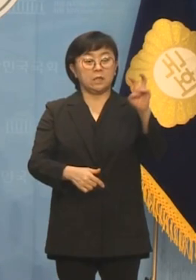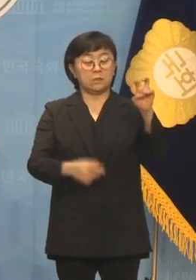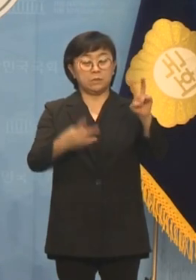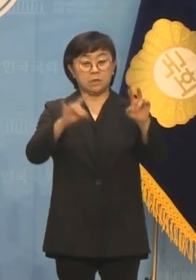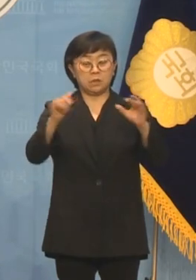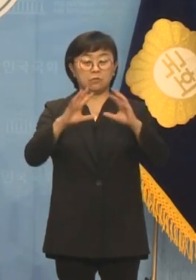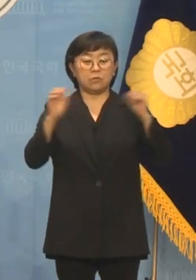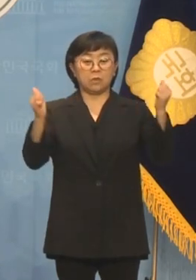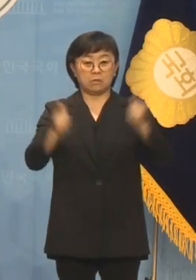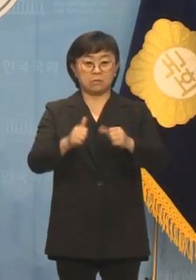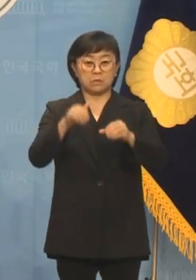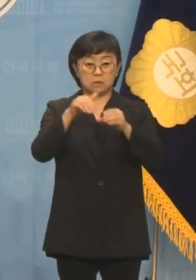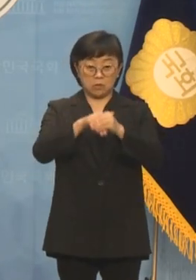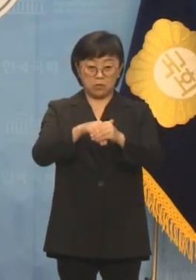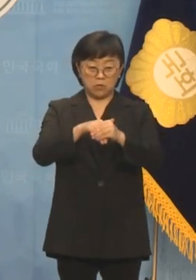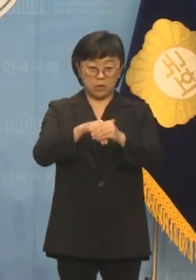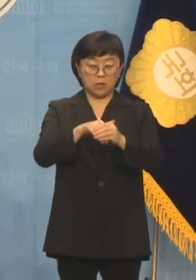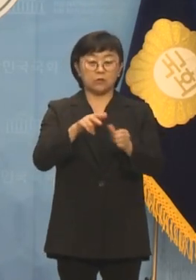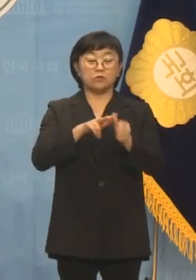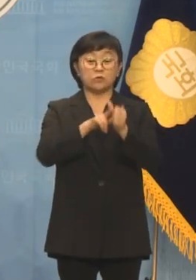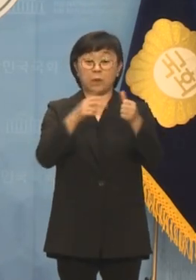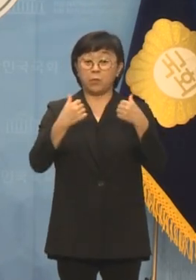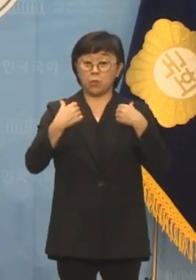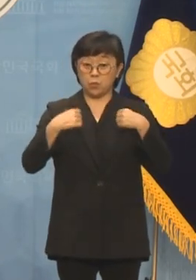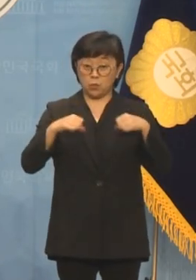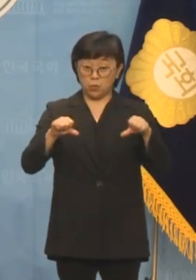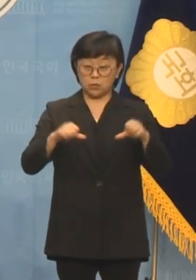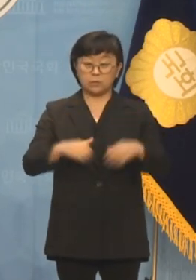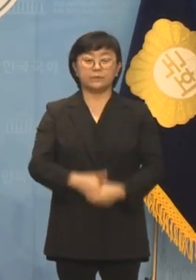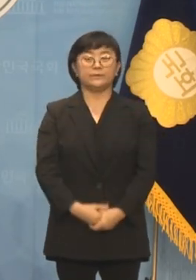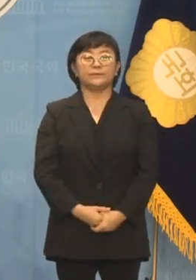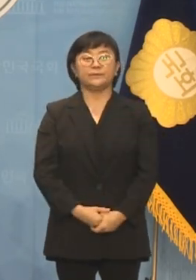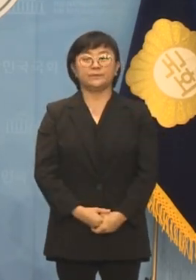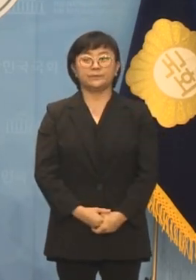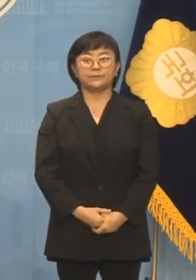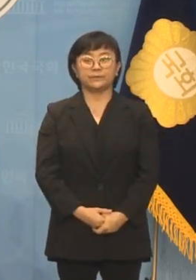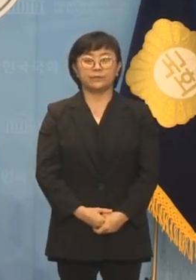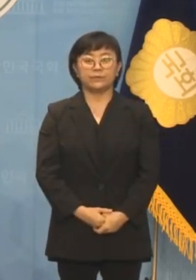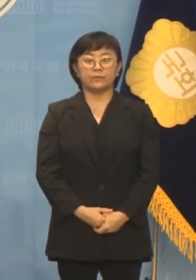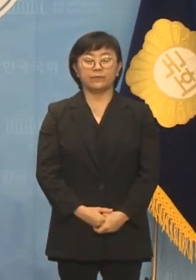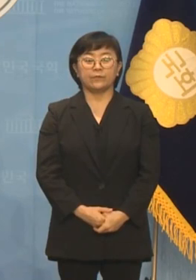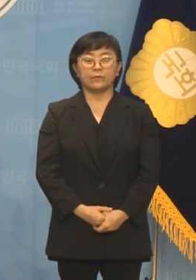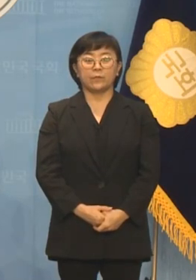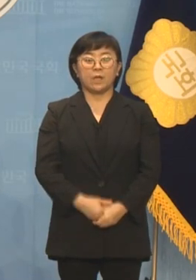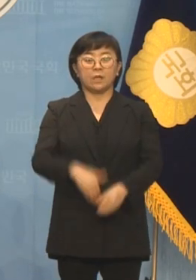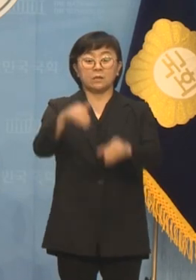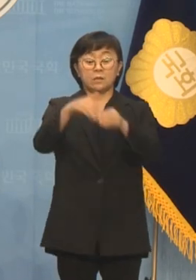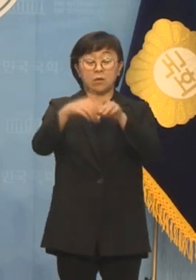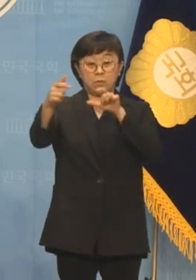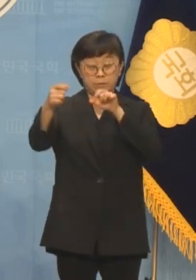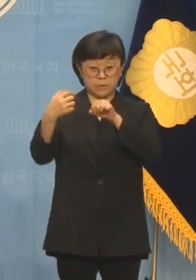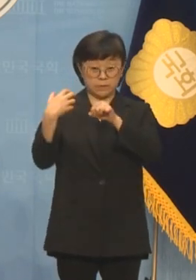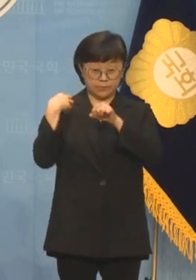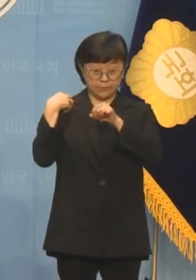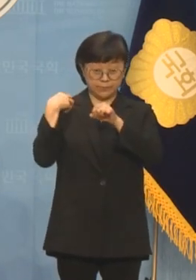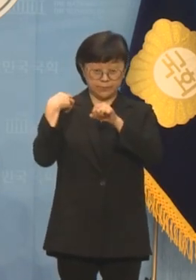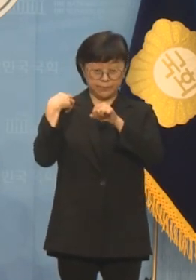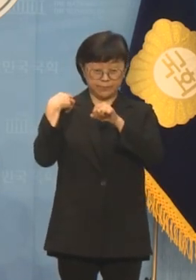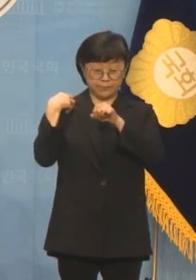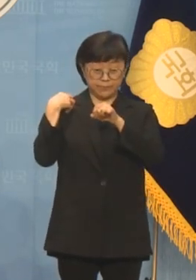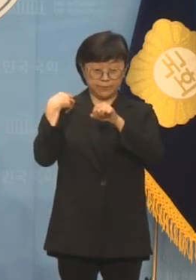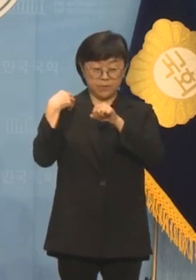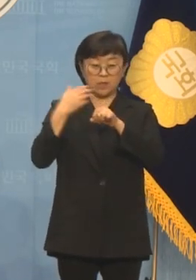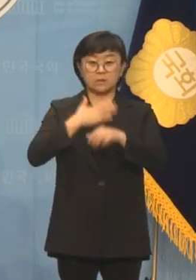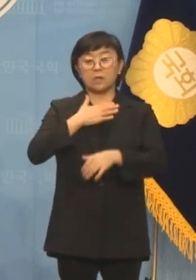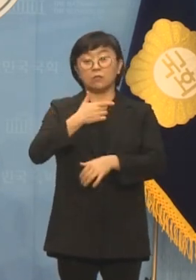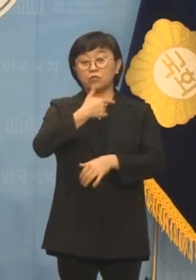22대 국회의원 선거에 불출마하기로 했습니다. 곧 있을 총선의 사명과 제게